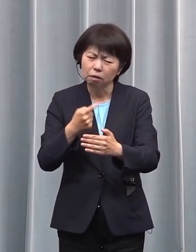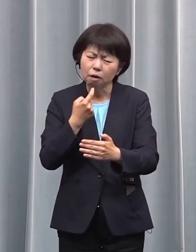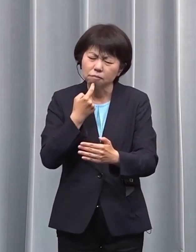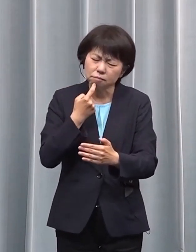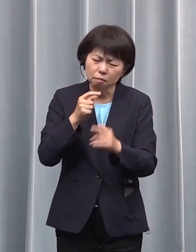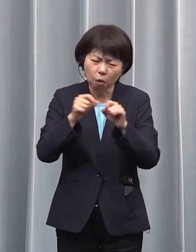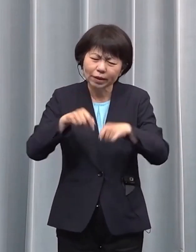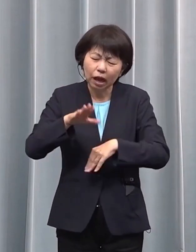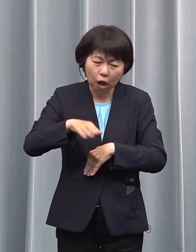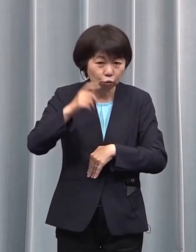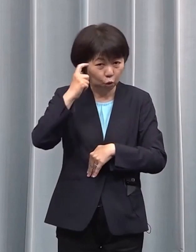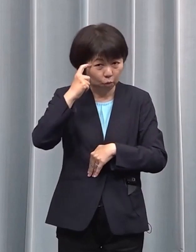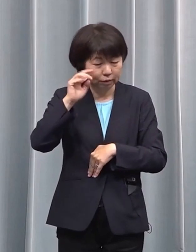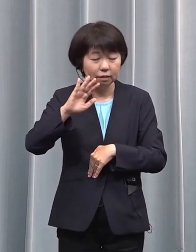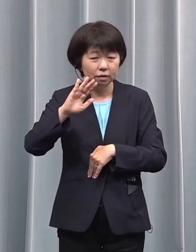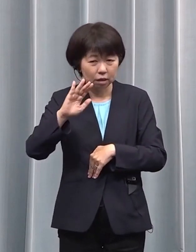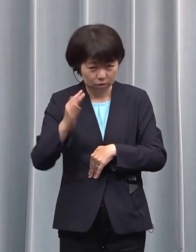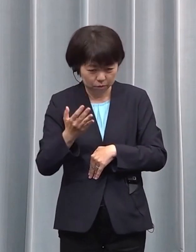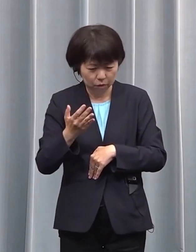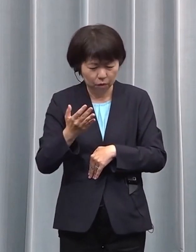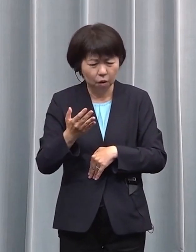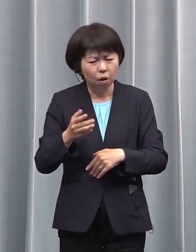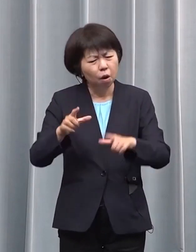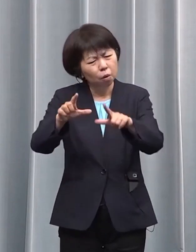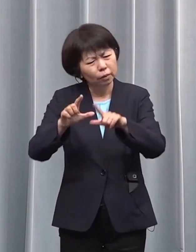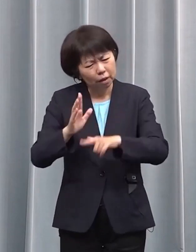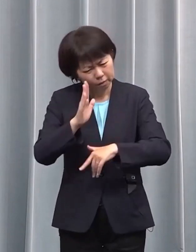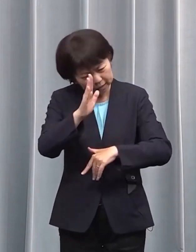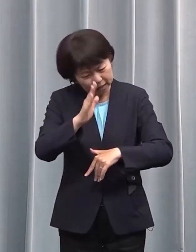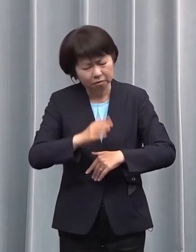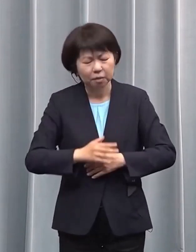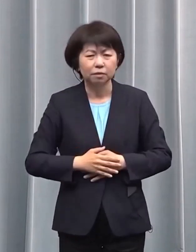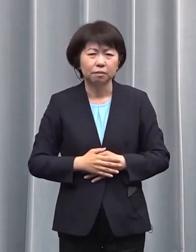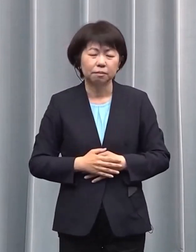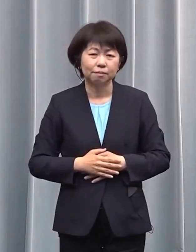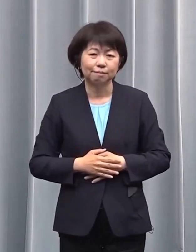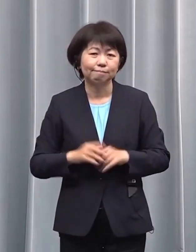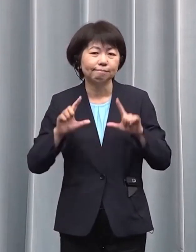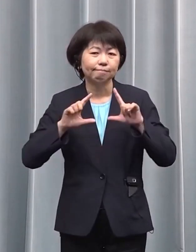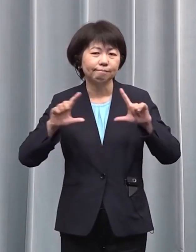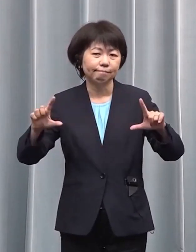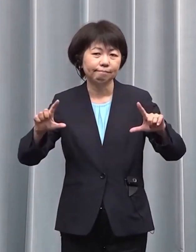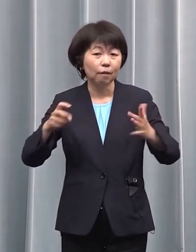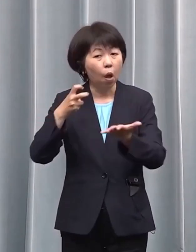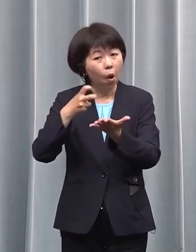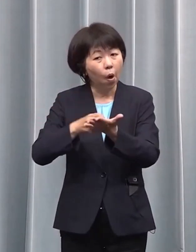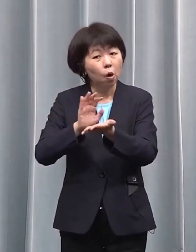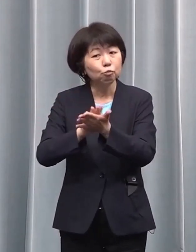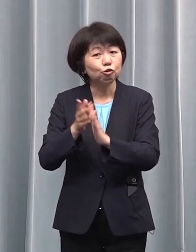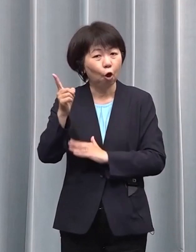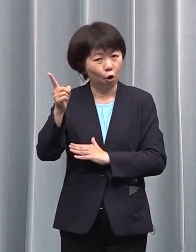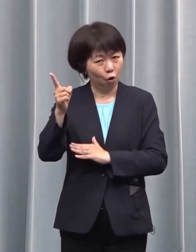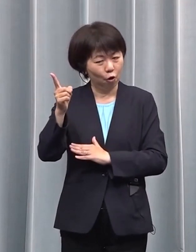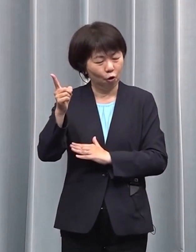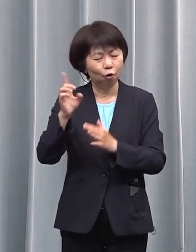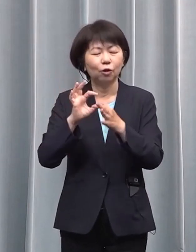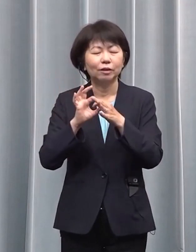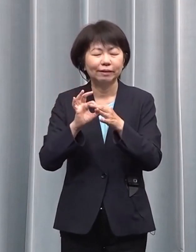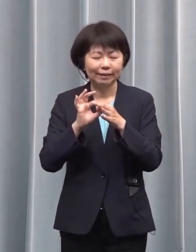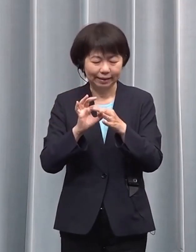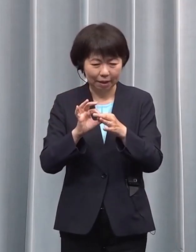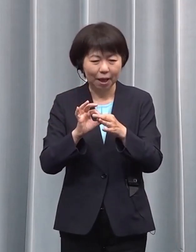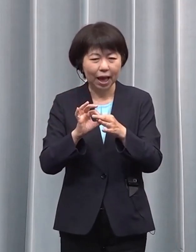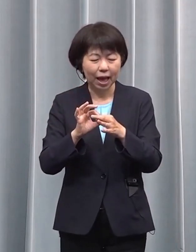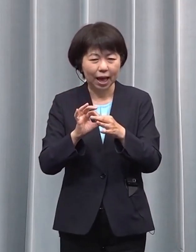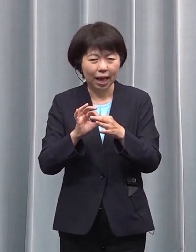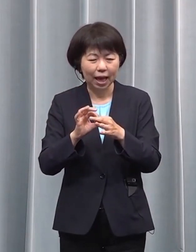けではなく、もう少し突っ込んでお答えいただきたいんですけれども、 法務省としての立場に関しましては、斉藤大臣